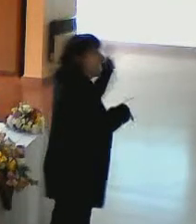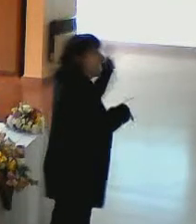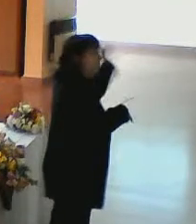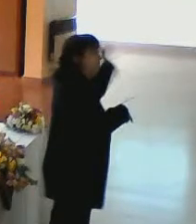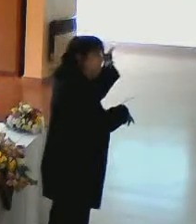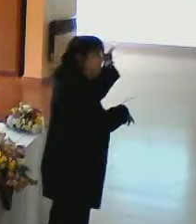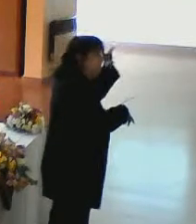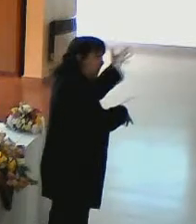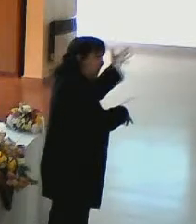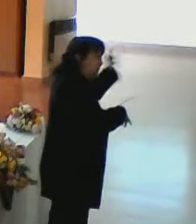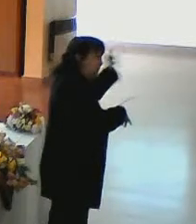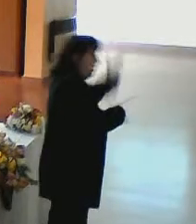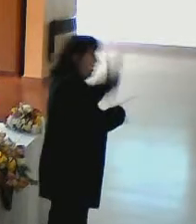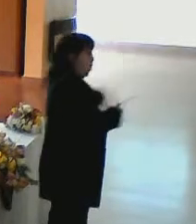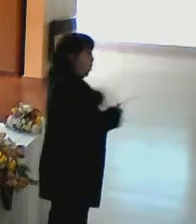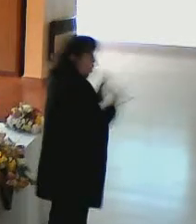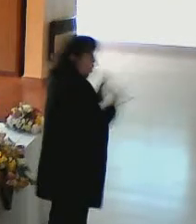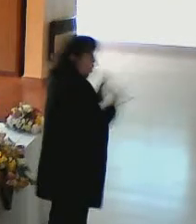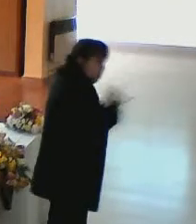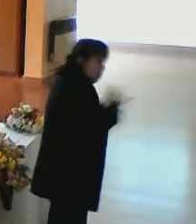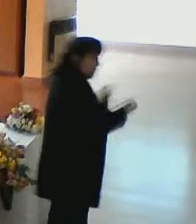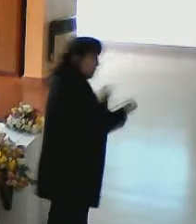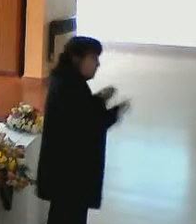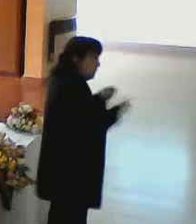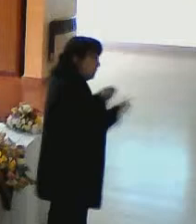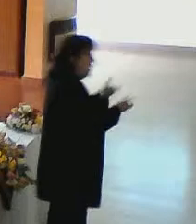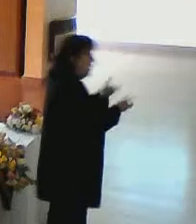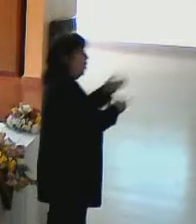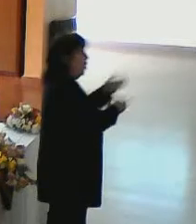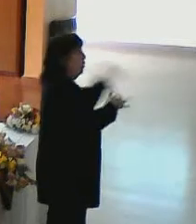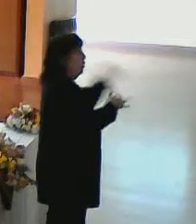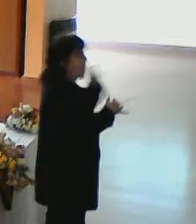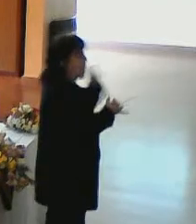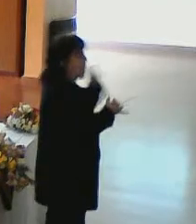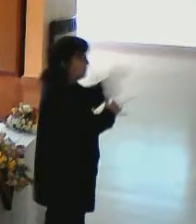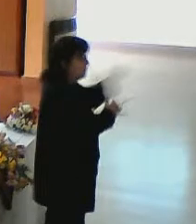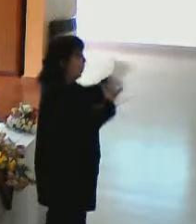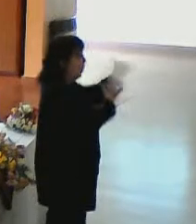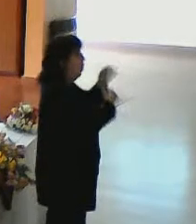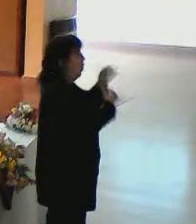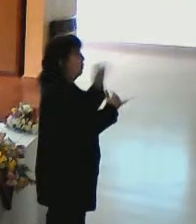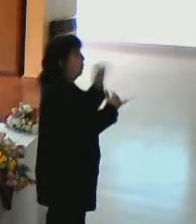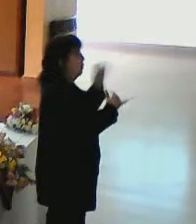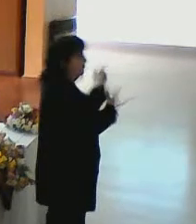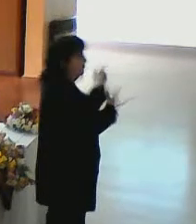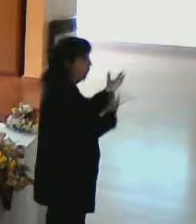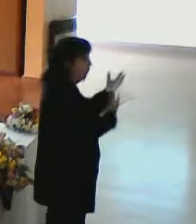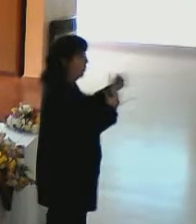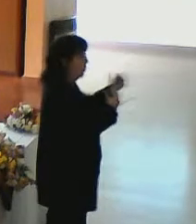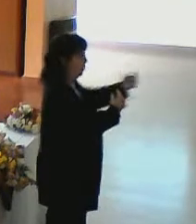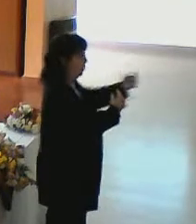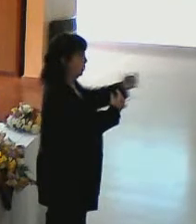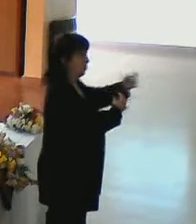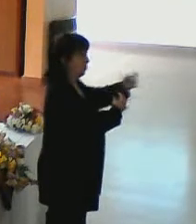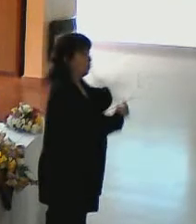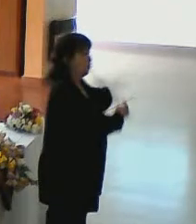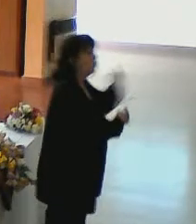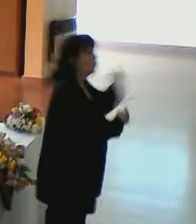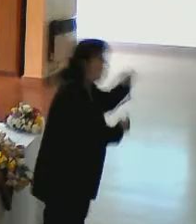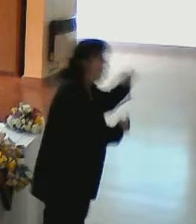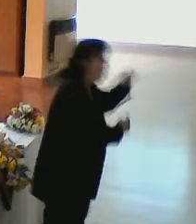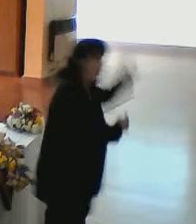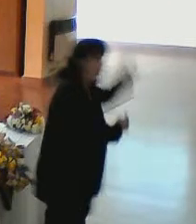meningitis, convulsiones, exposición a tóxicos, y esto también donde dice variaciones por tumor